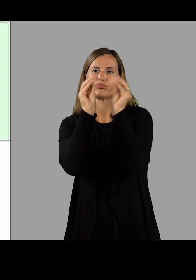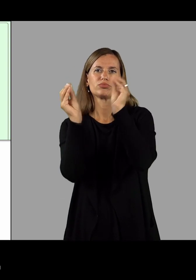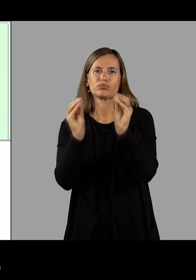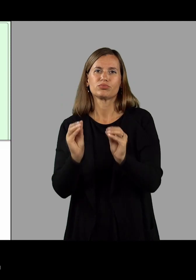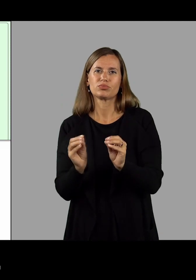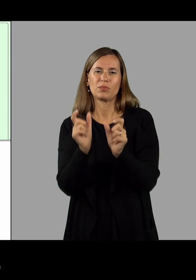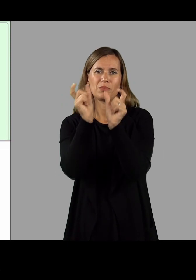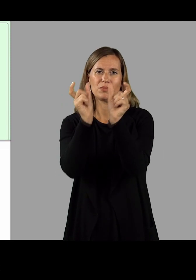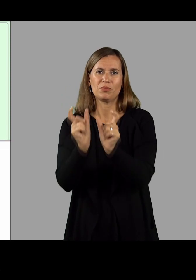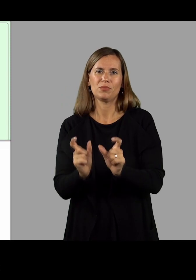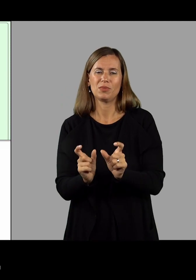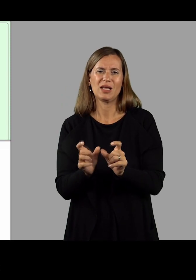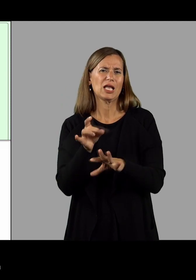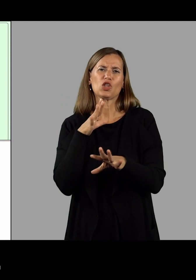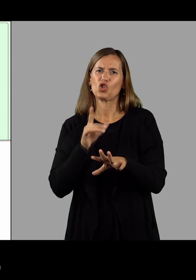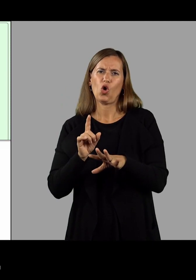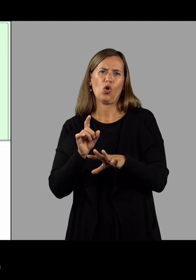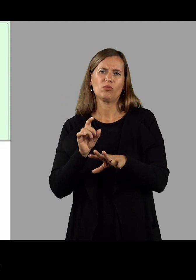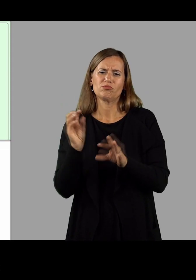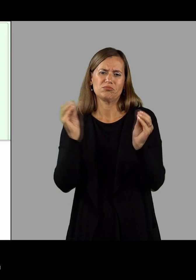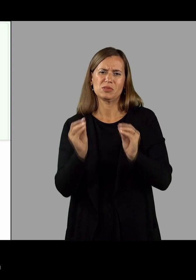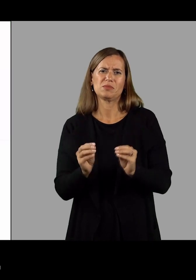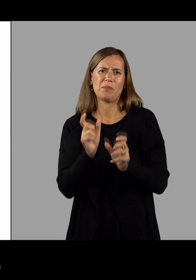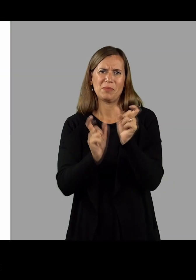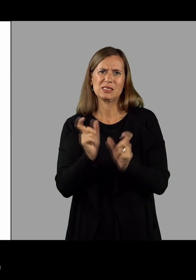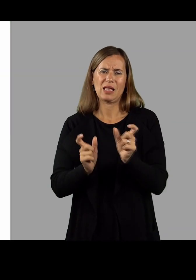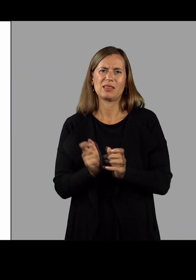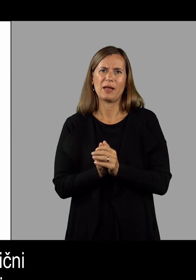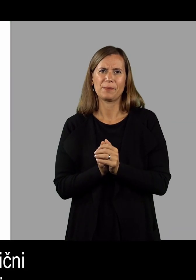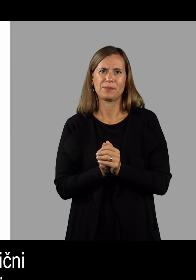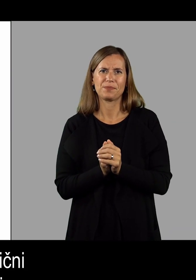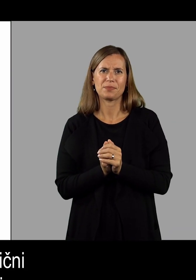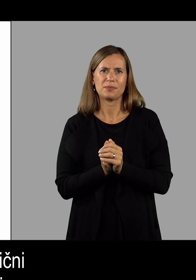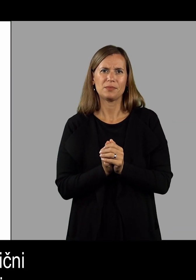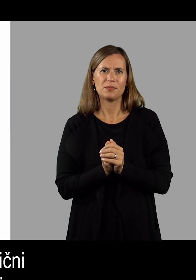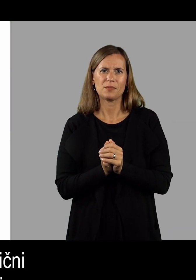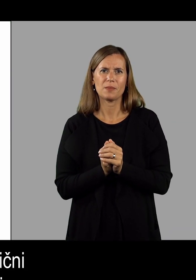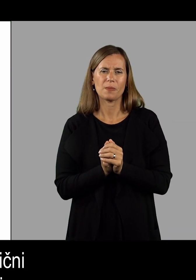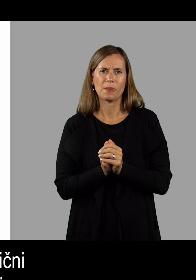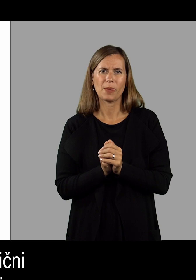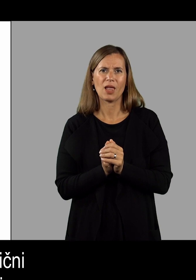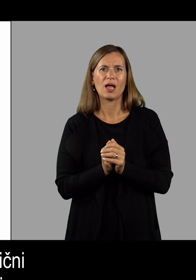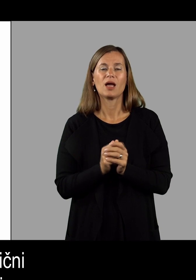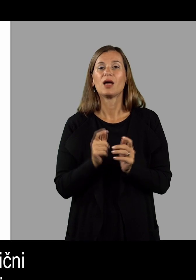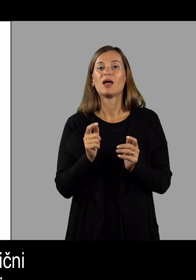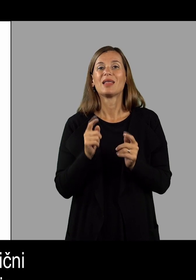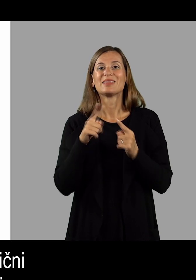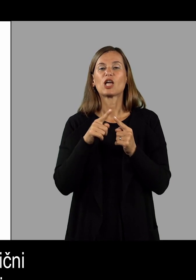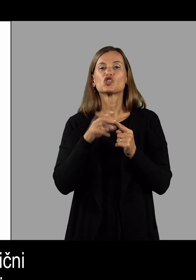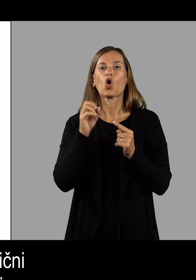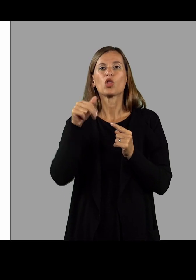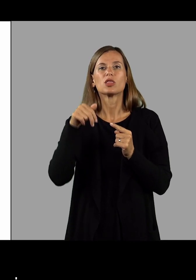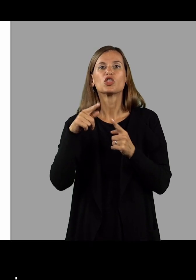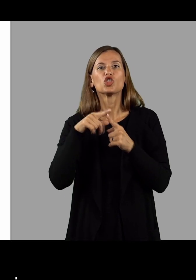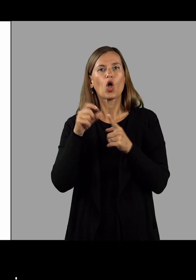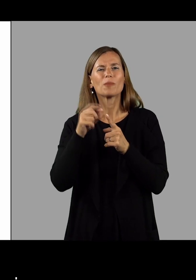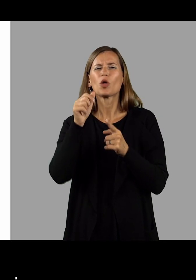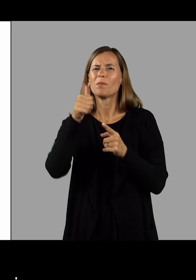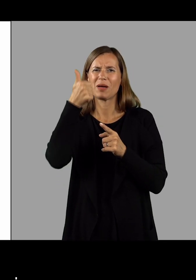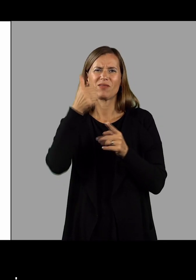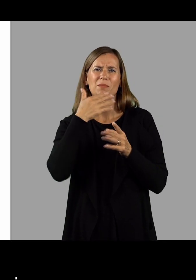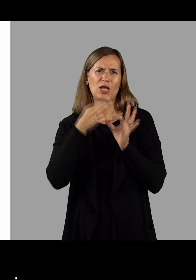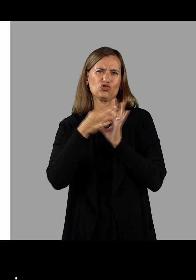gre podobno kot pri igranju klavirja, kot sem že prej omenil, strojepisec mora na pamet vedeti te kombinacije in zelo hitro lahko cele besede